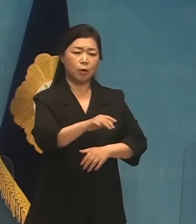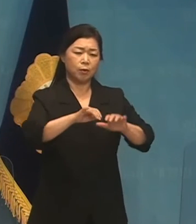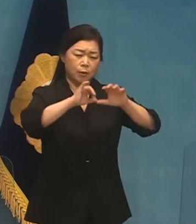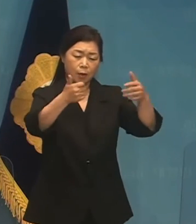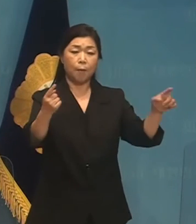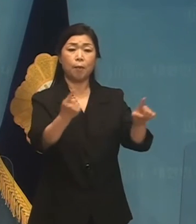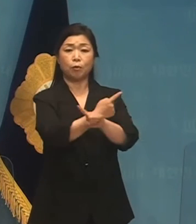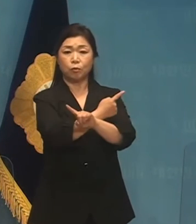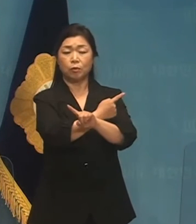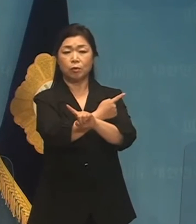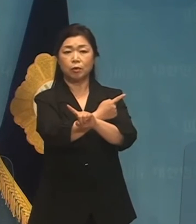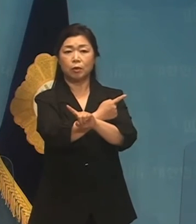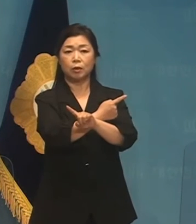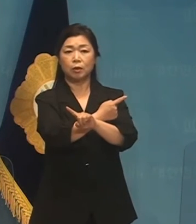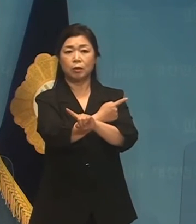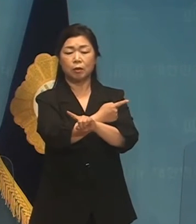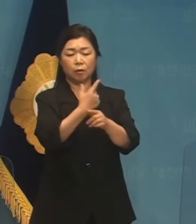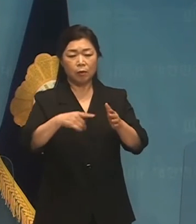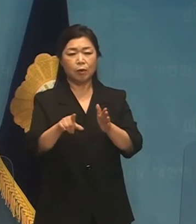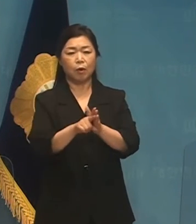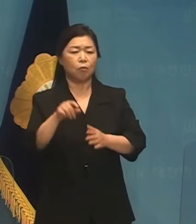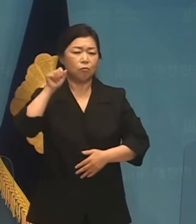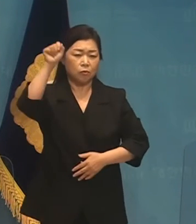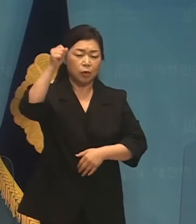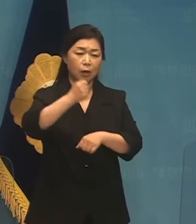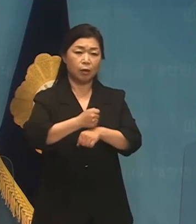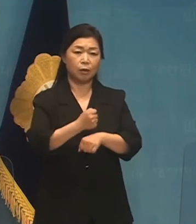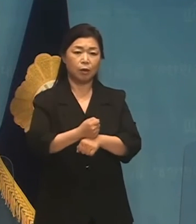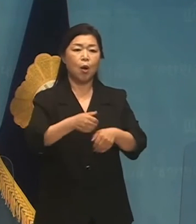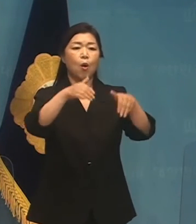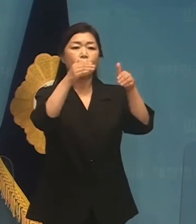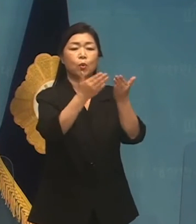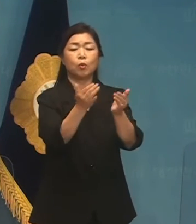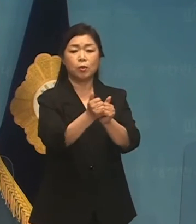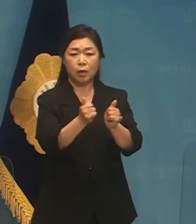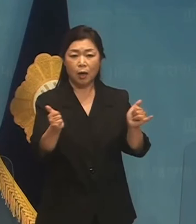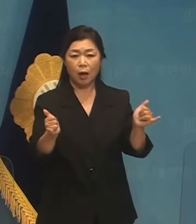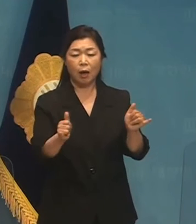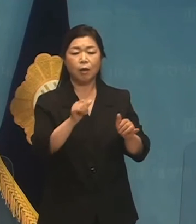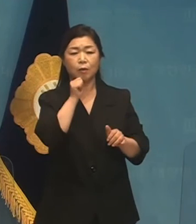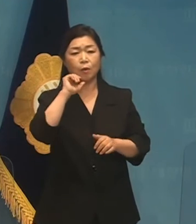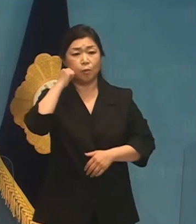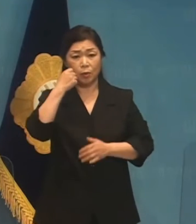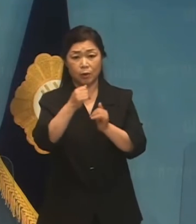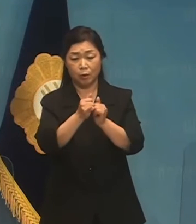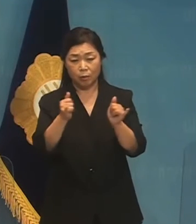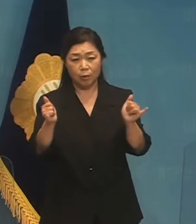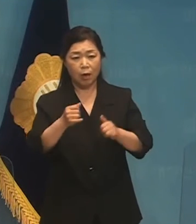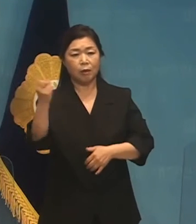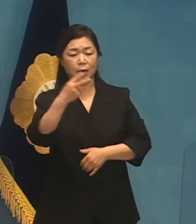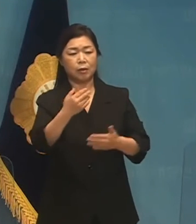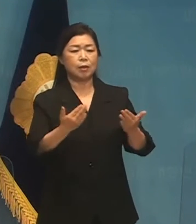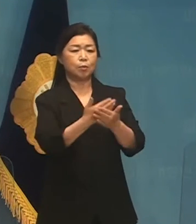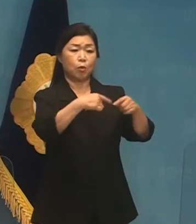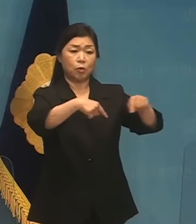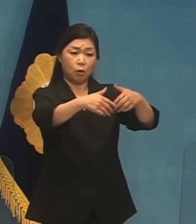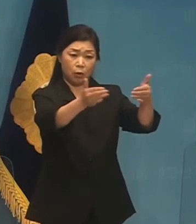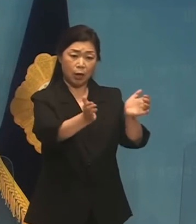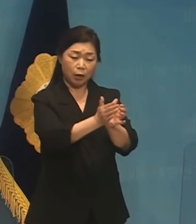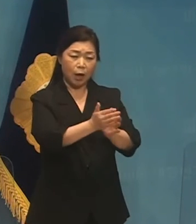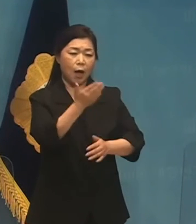세상을 바꾸기 위해 투쟁하는 노동자와 서민들이 다시